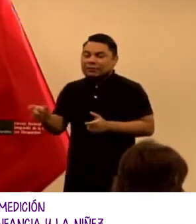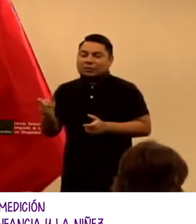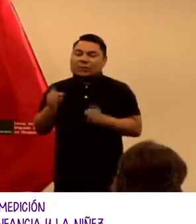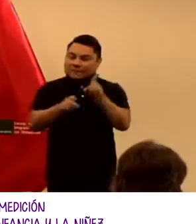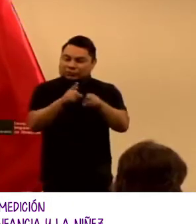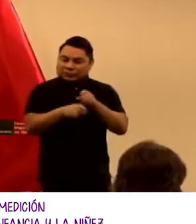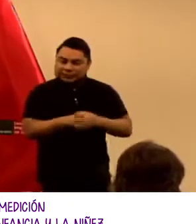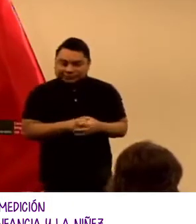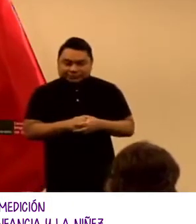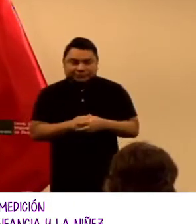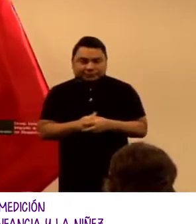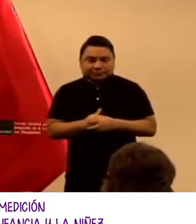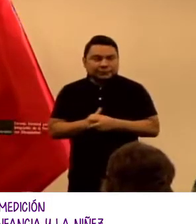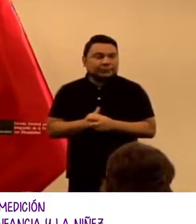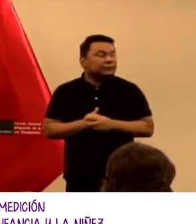entrevistados.